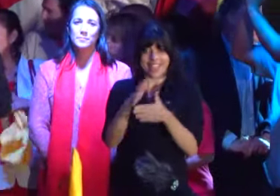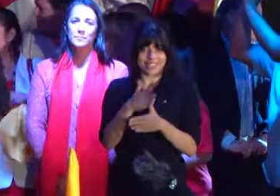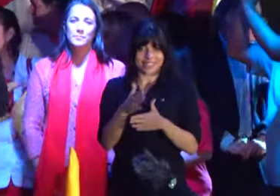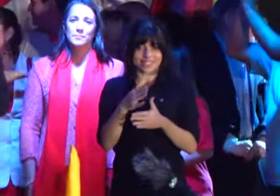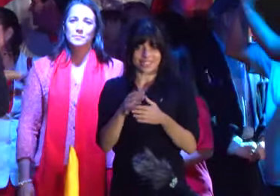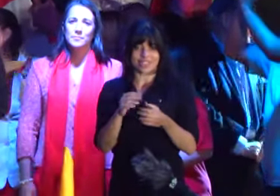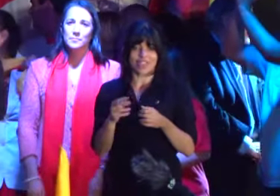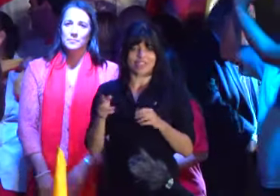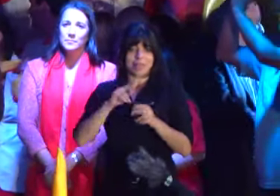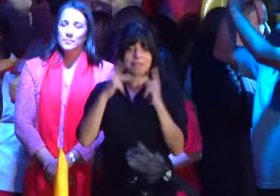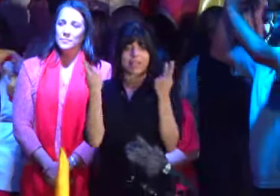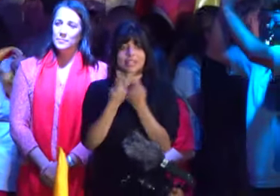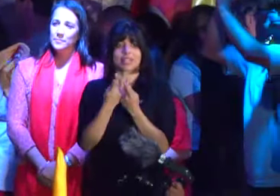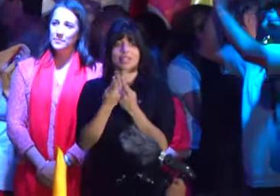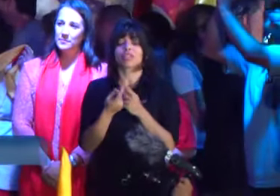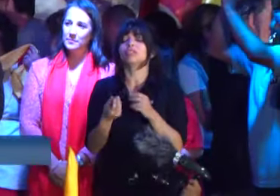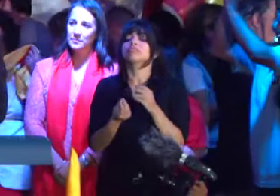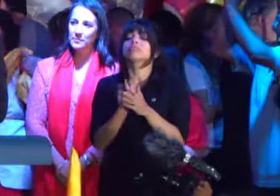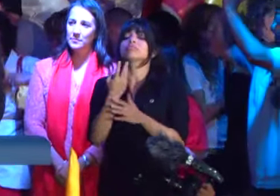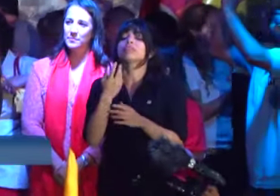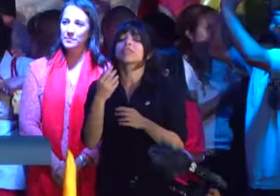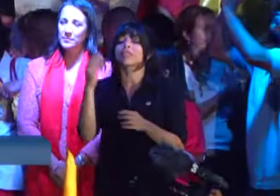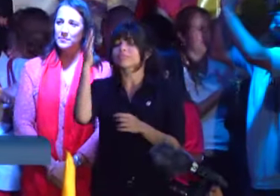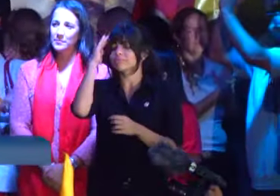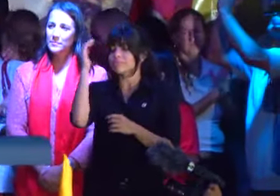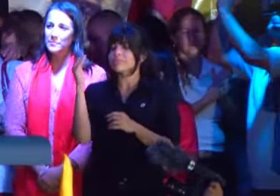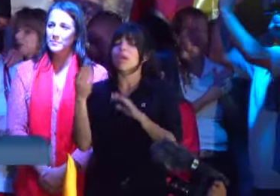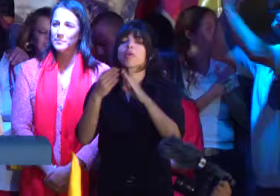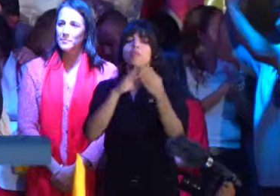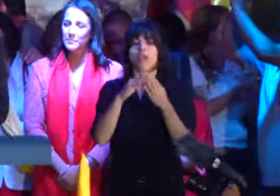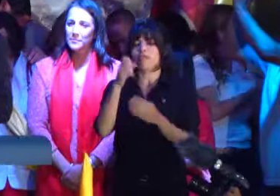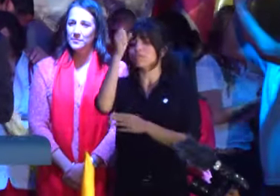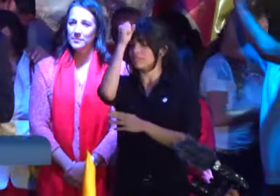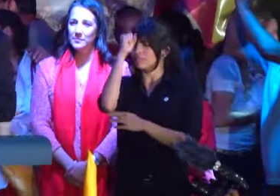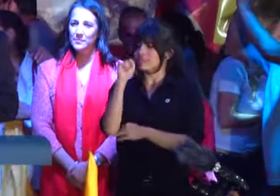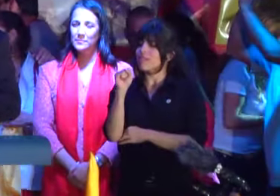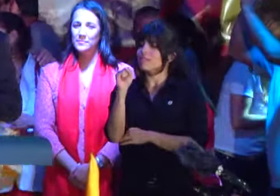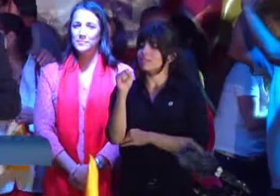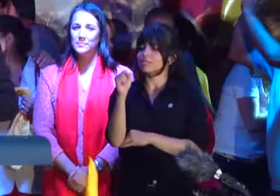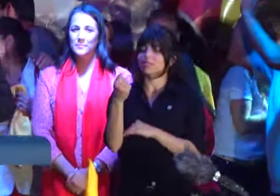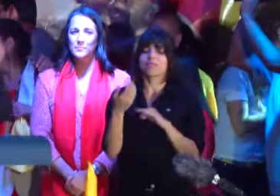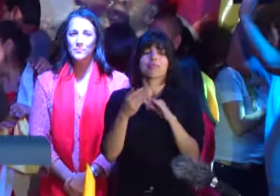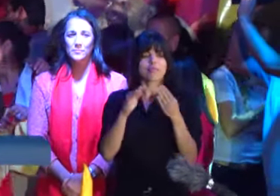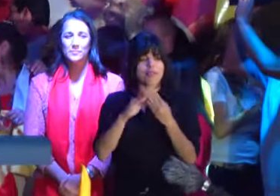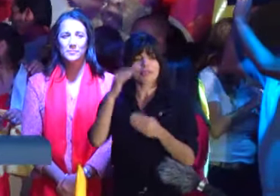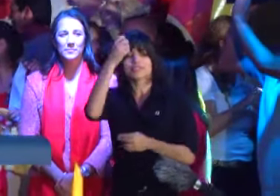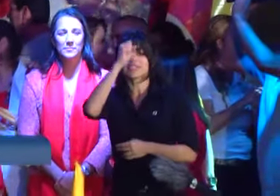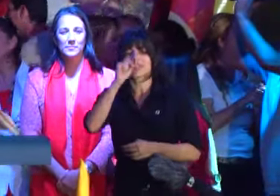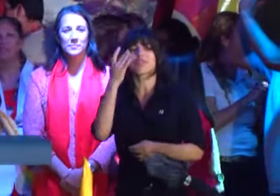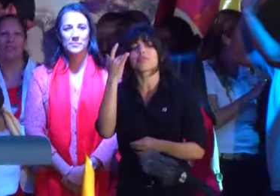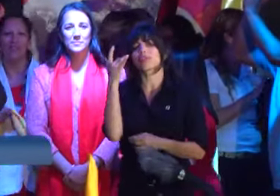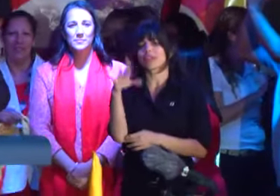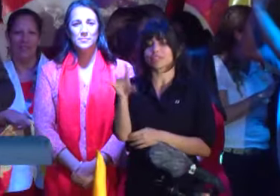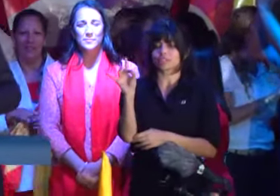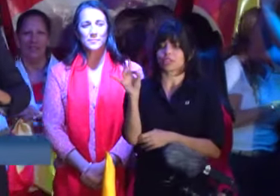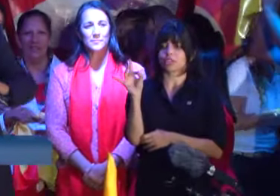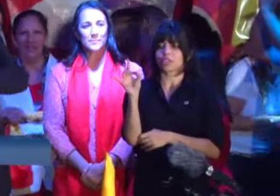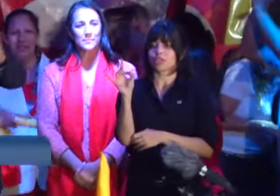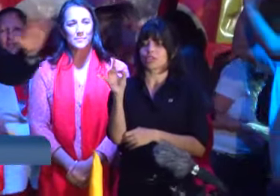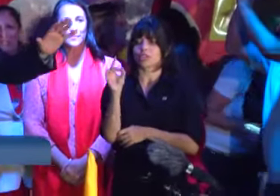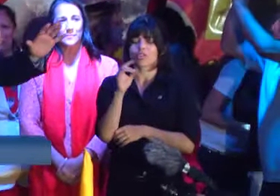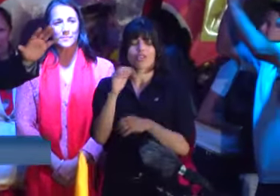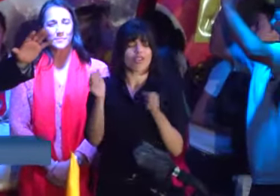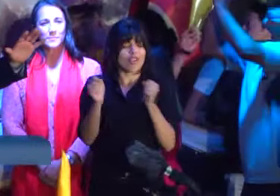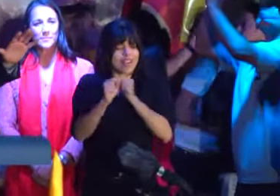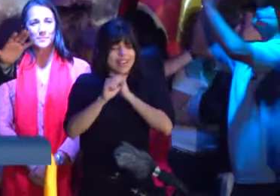emblemática, sabiendo que el pueblo fue sabio. Que el pueblo fue sabio al escoger con